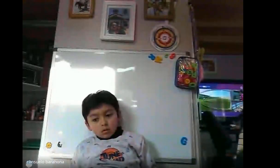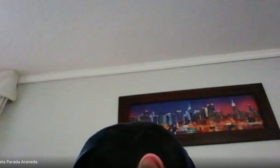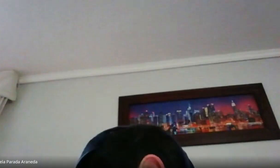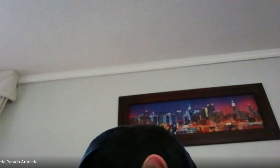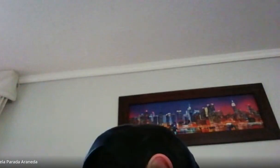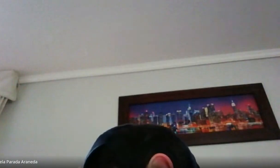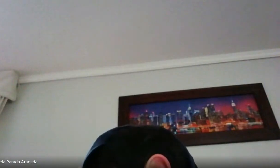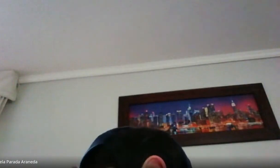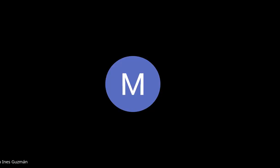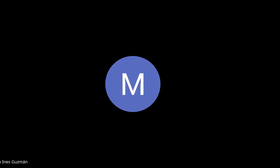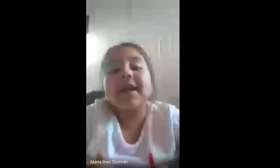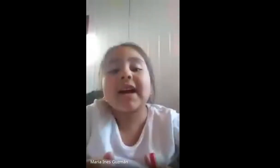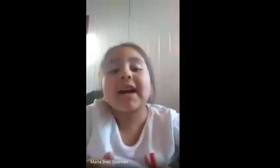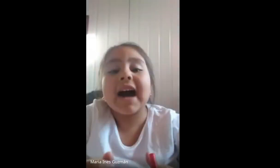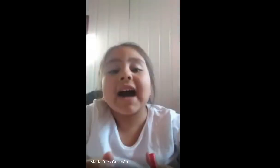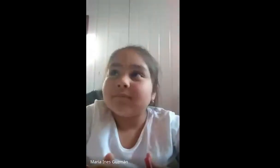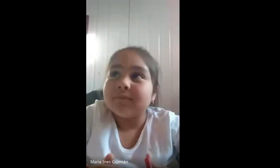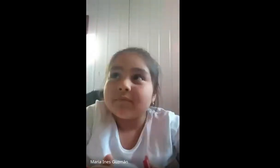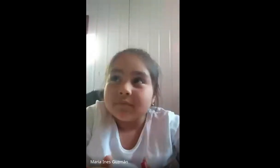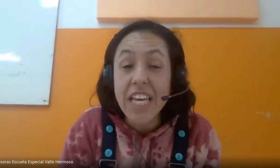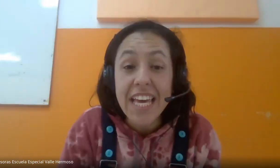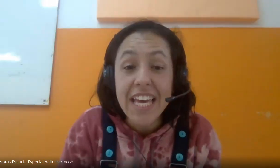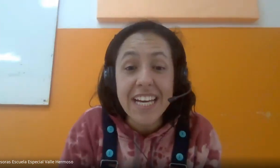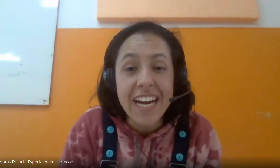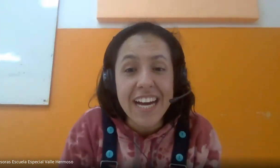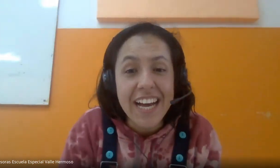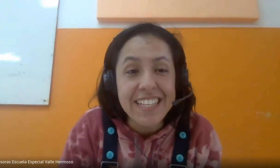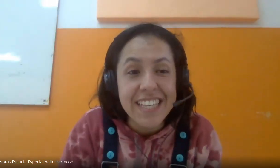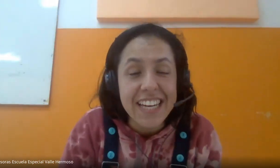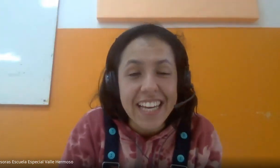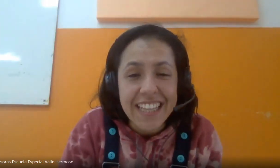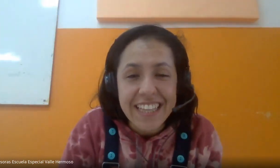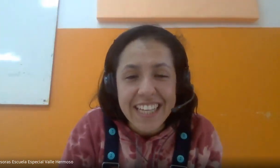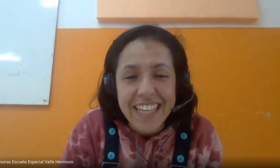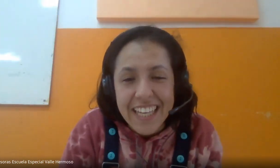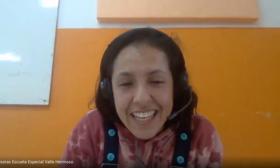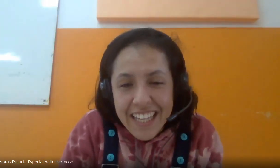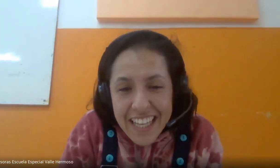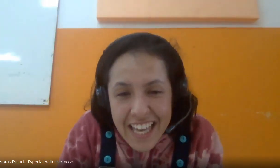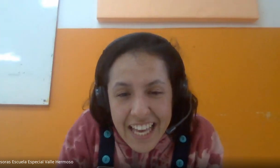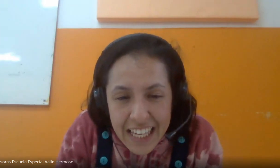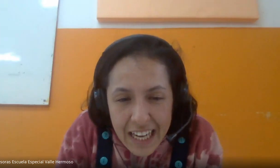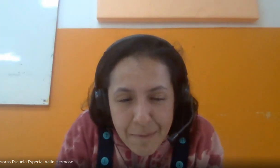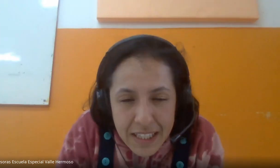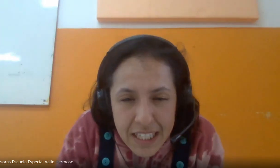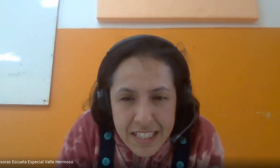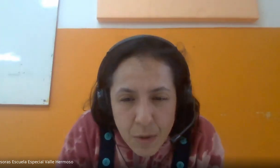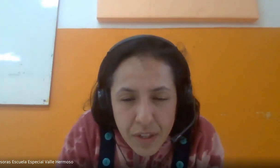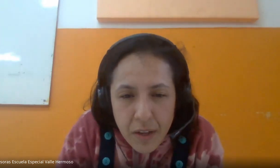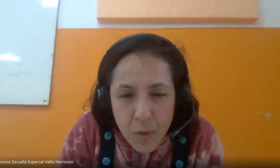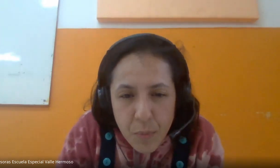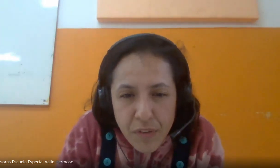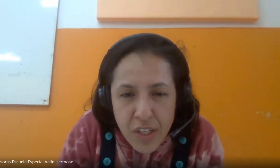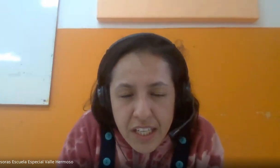El pueblo Inca. Los Inca, excelente. ¿Y la Martínez, se acuerda de algún pueblo